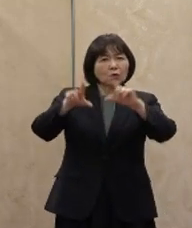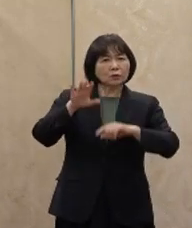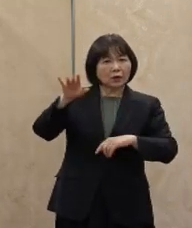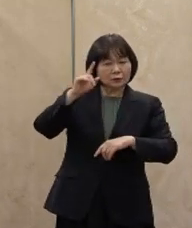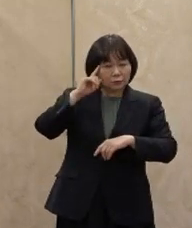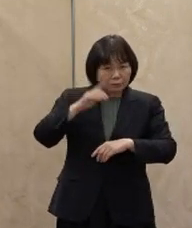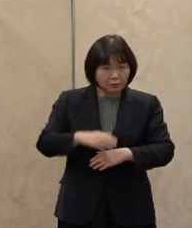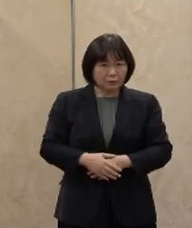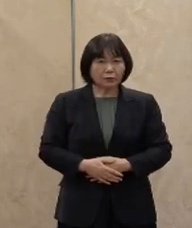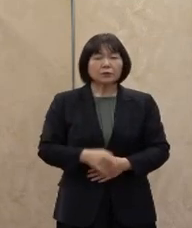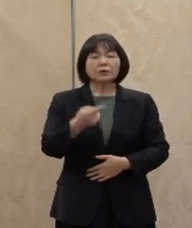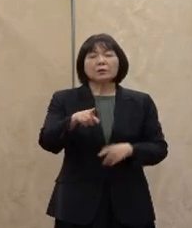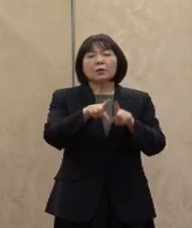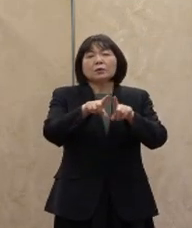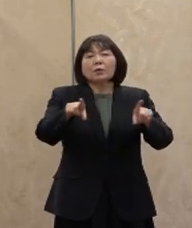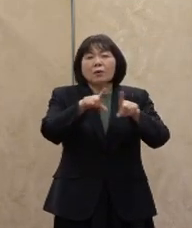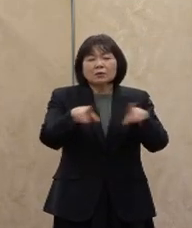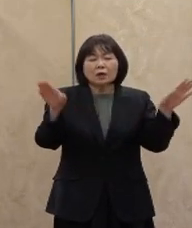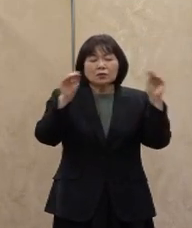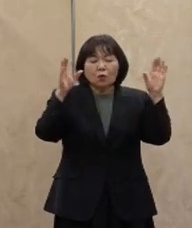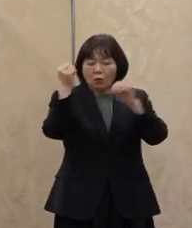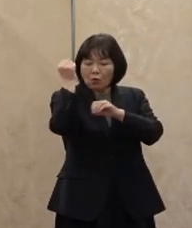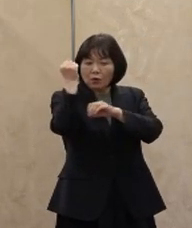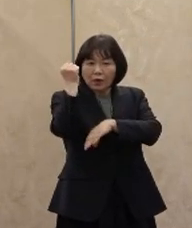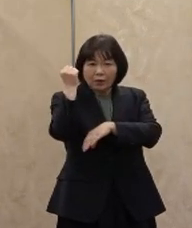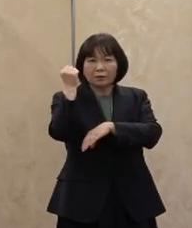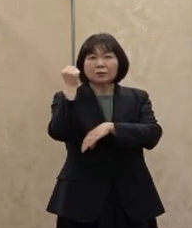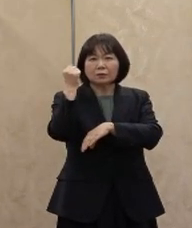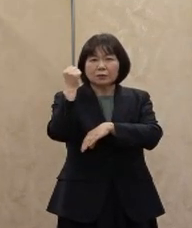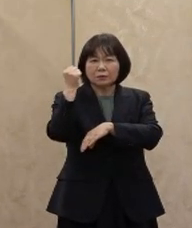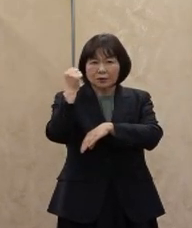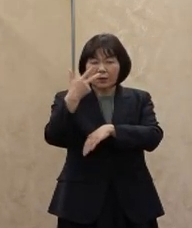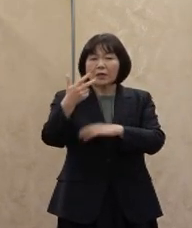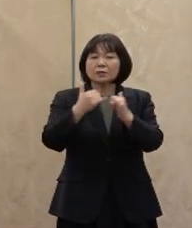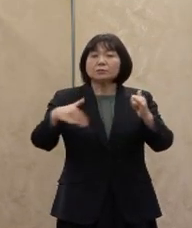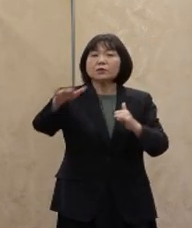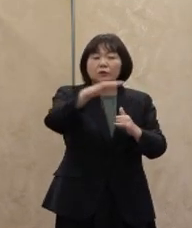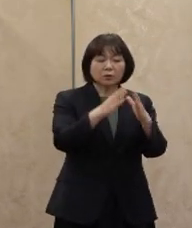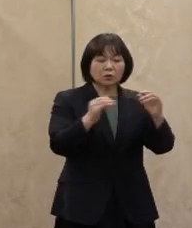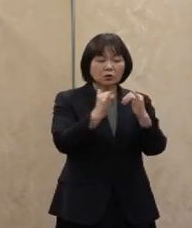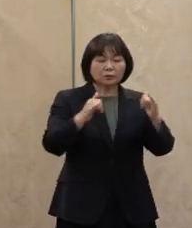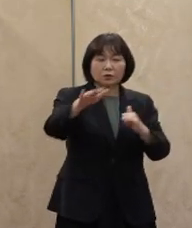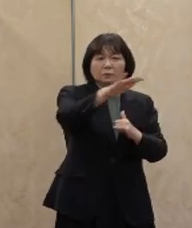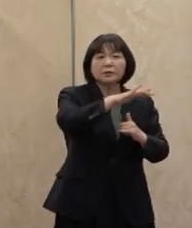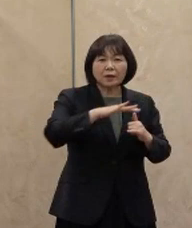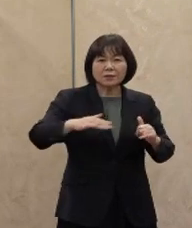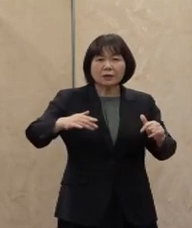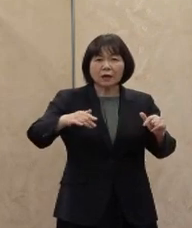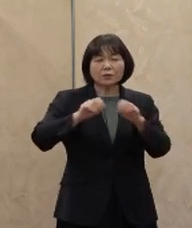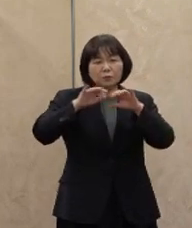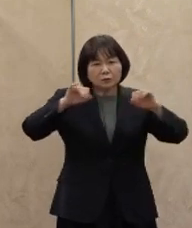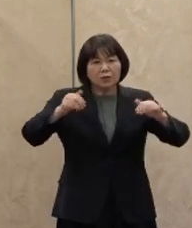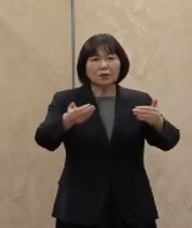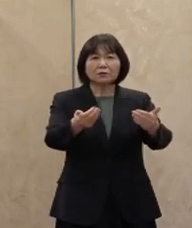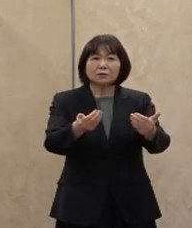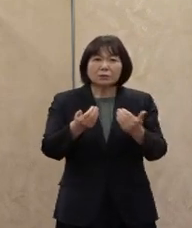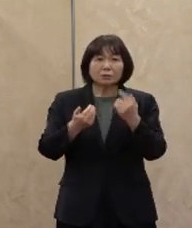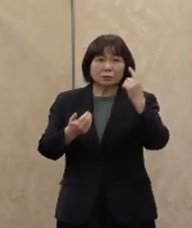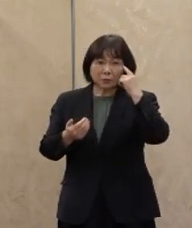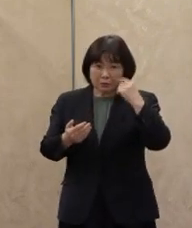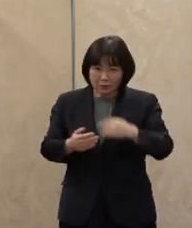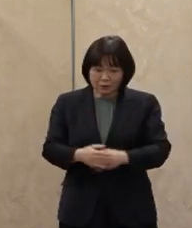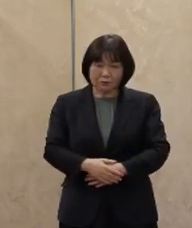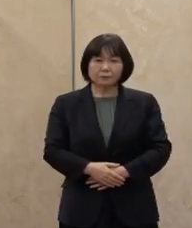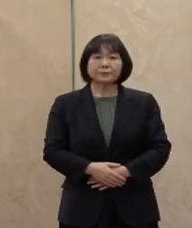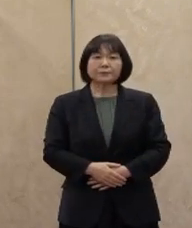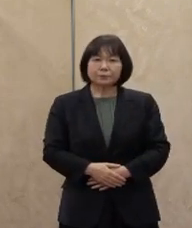。でそういったことも当然情報源としては市民の皆さん、国民の皆さんに共有するということが大事だと思っています。その